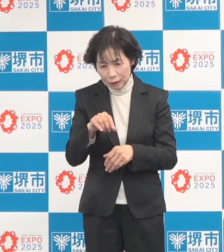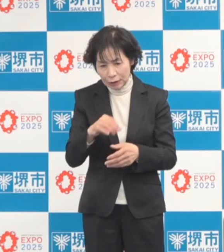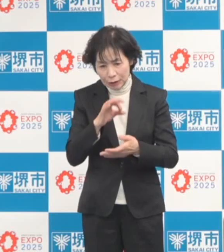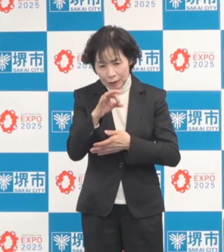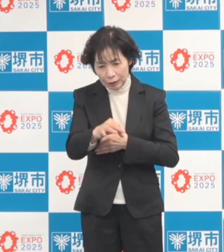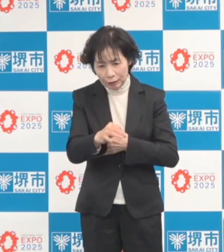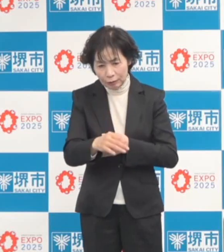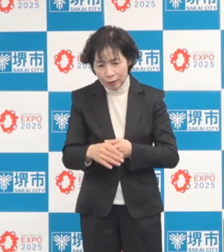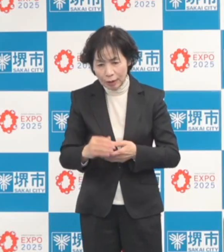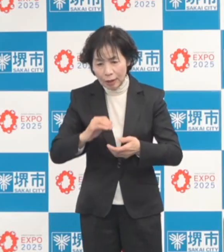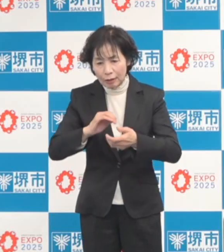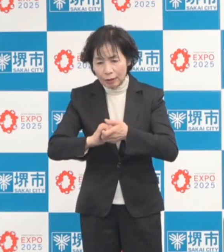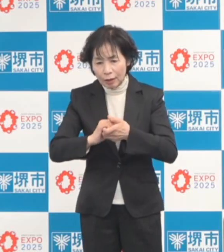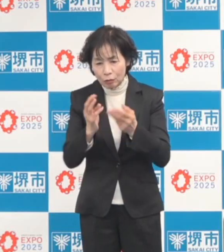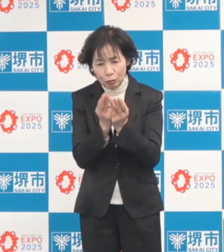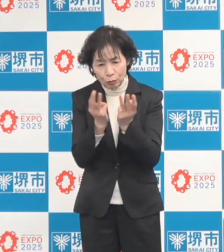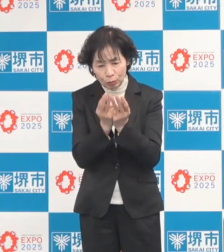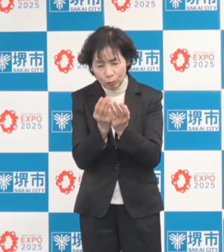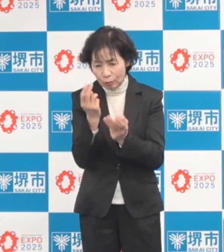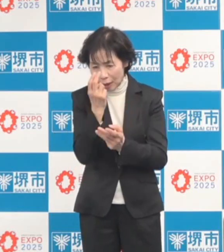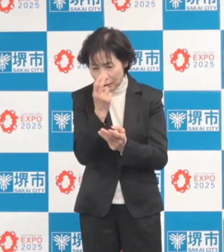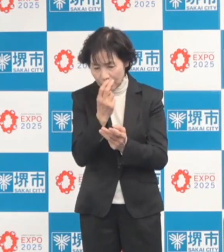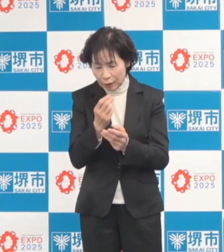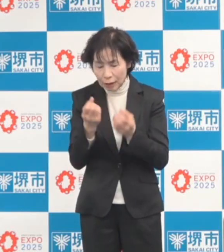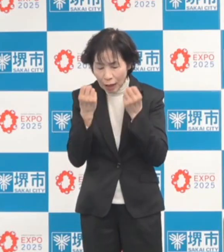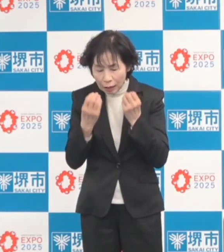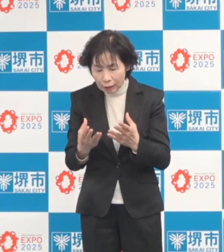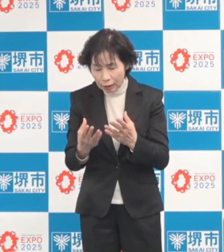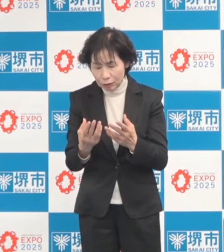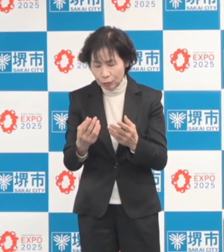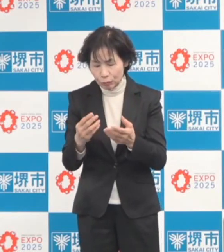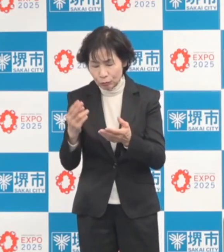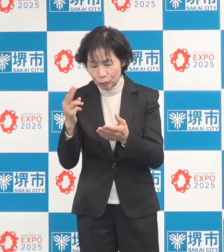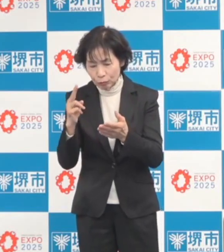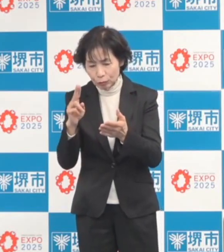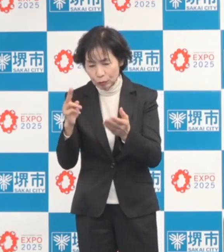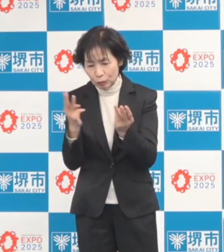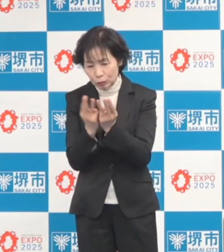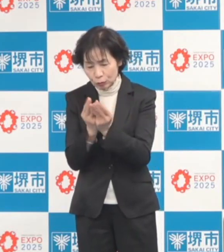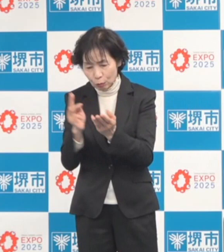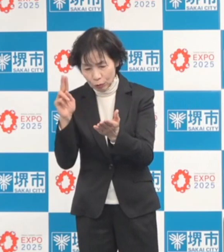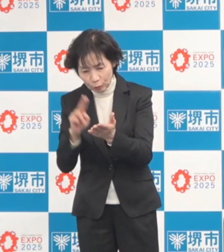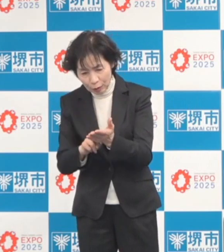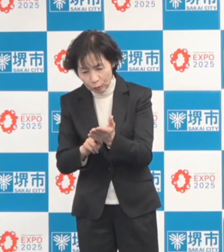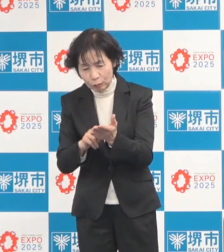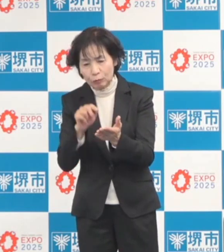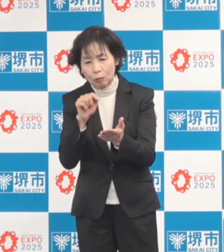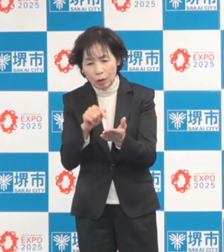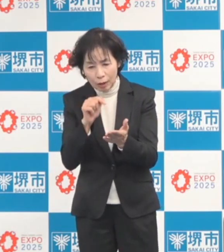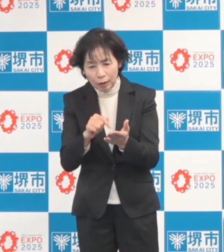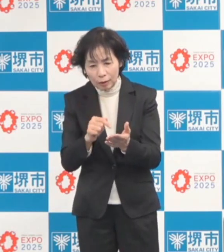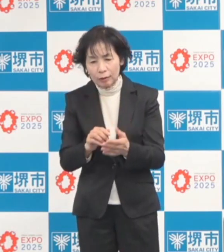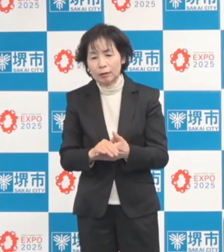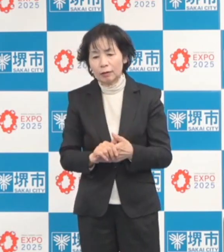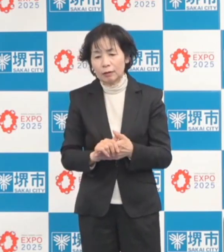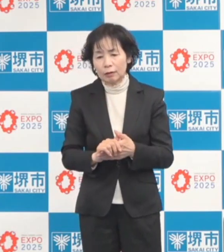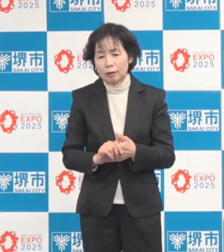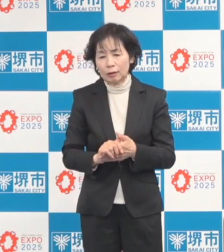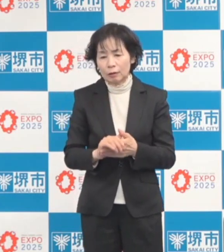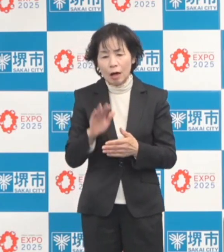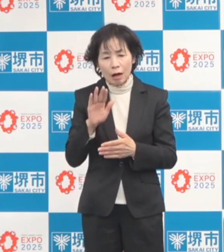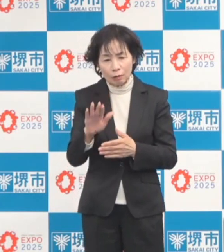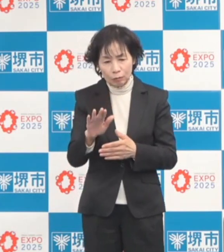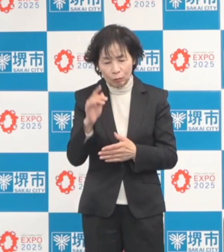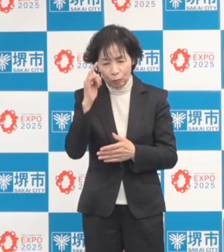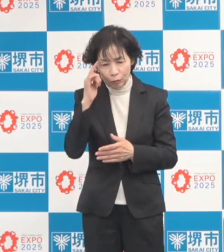理を新たな計画を策定するとか、そういったことも求められてくる段階にあるのかなと思うん